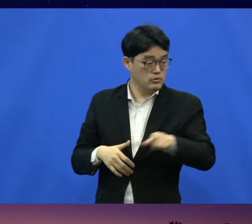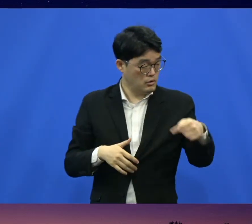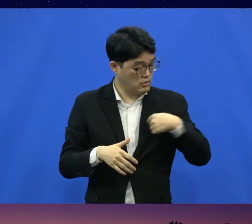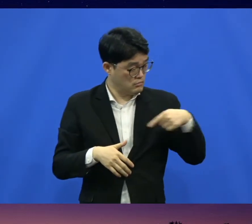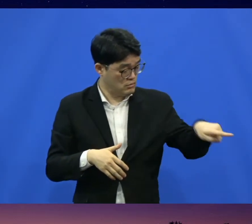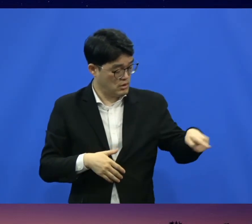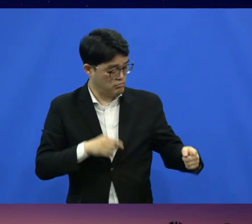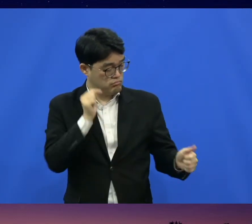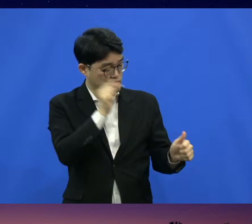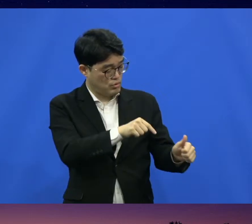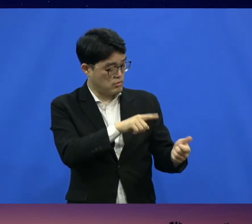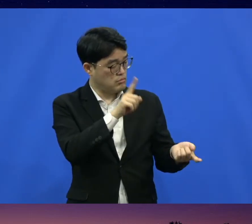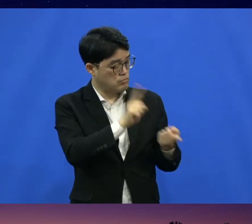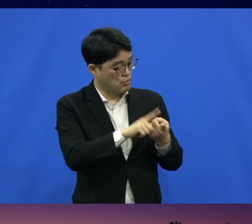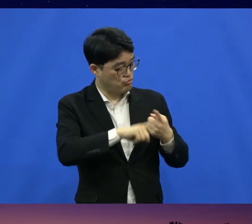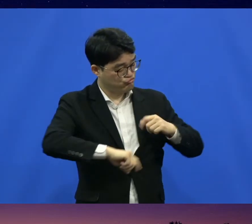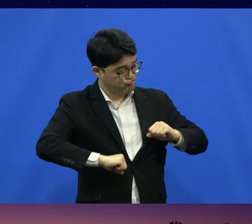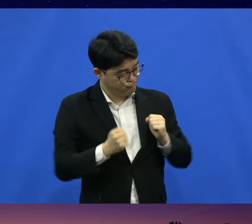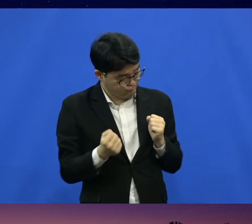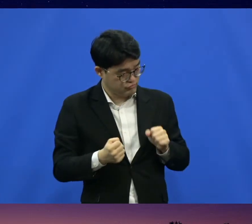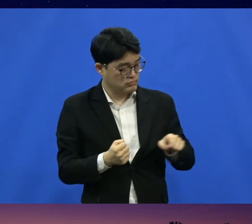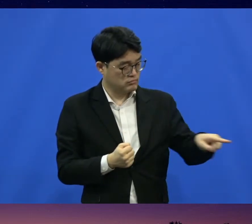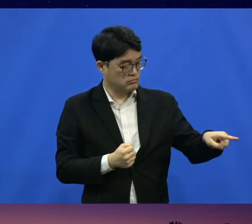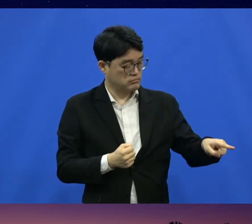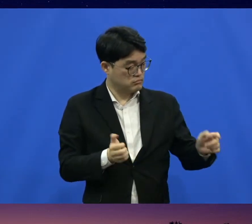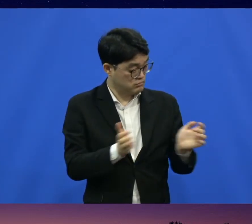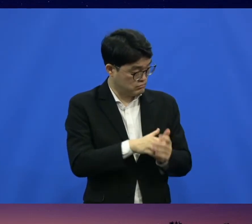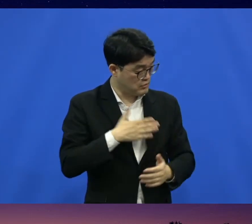그 명령에 순종해야 된다는 거예요.